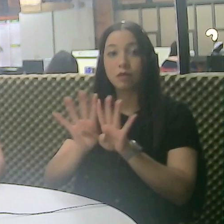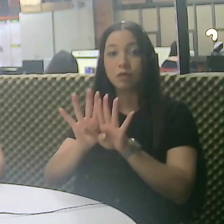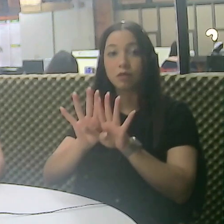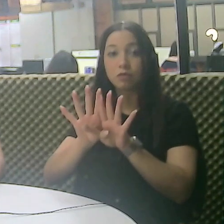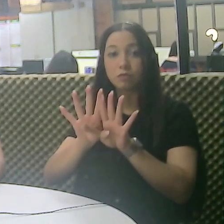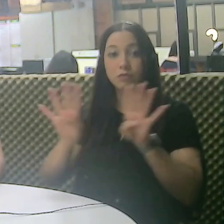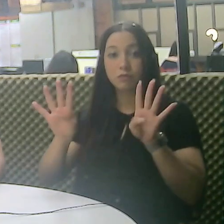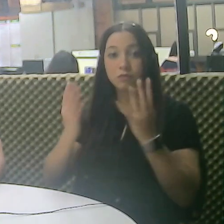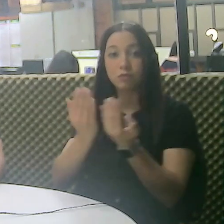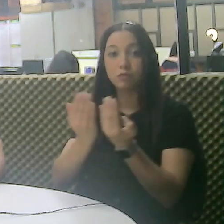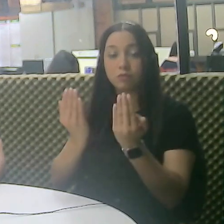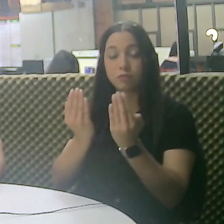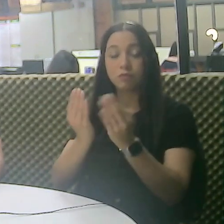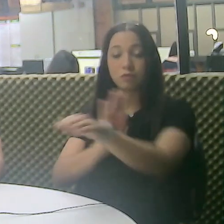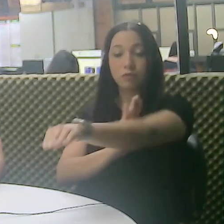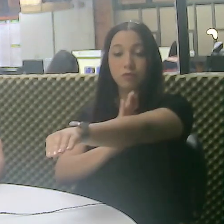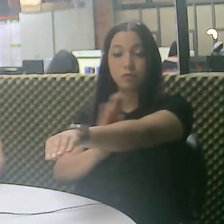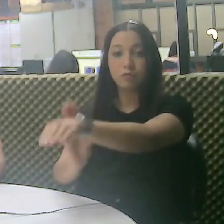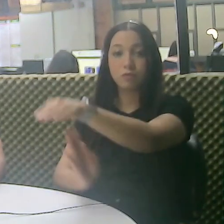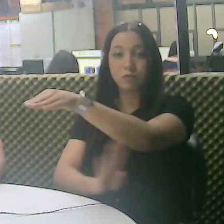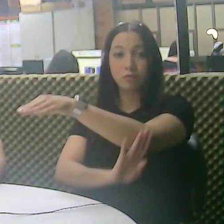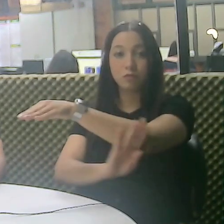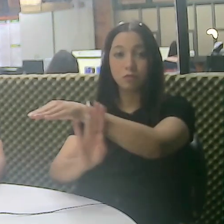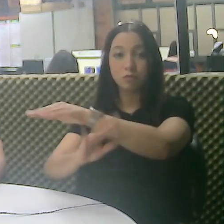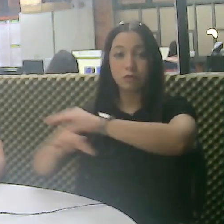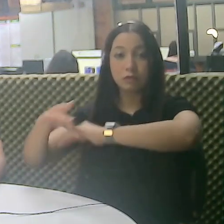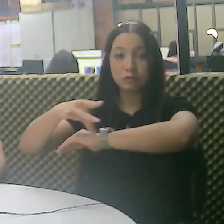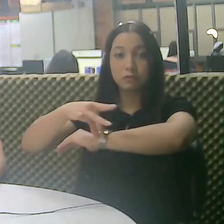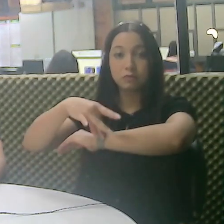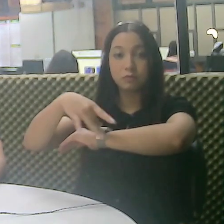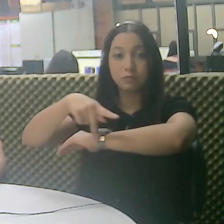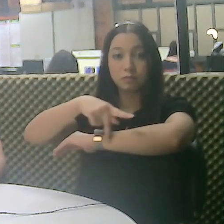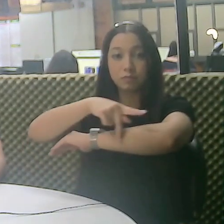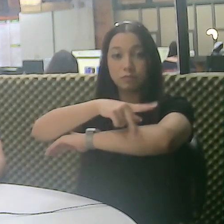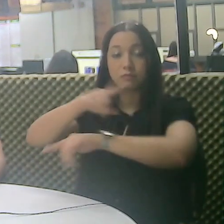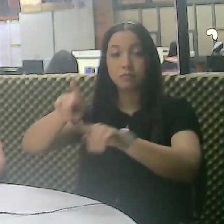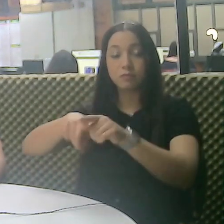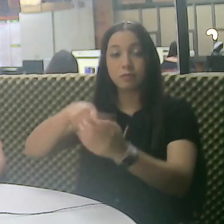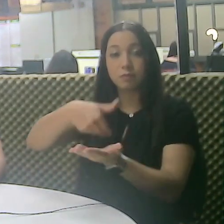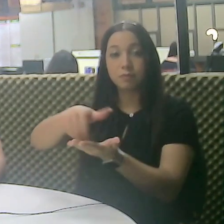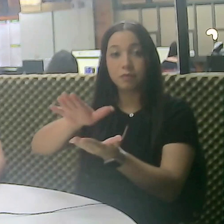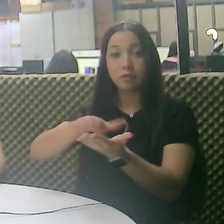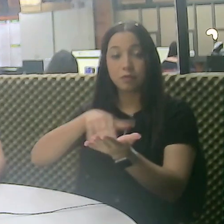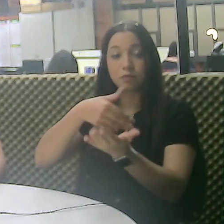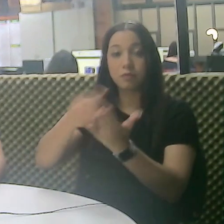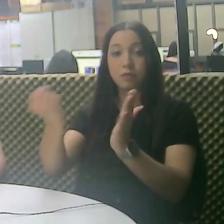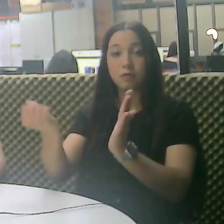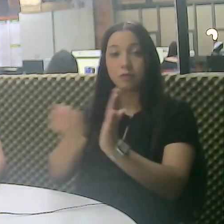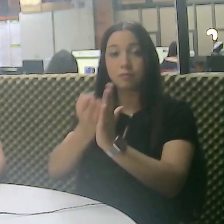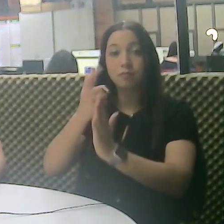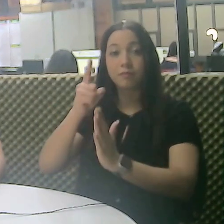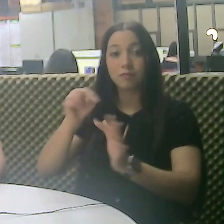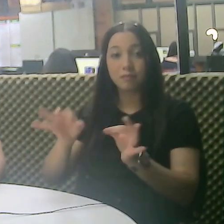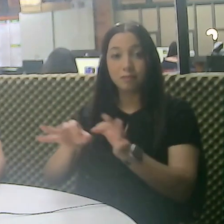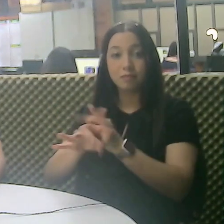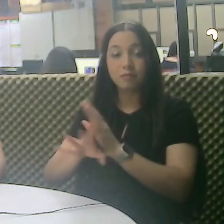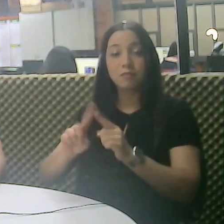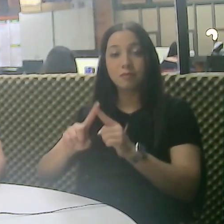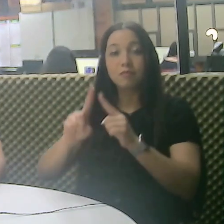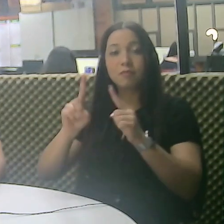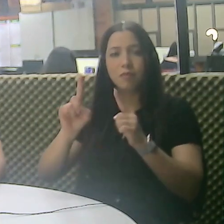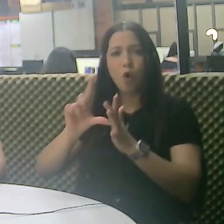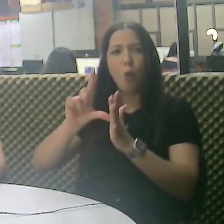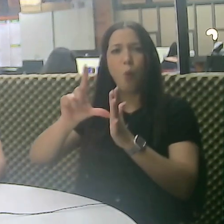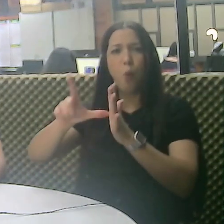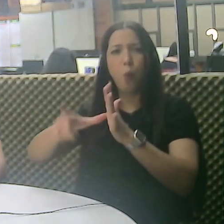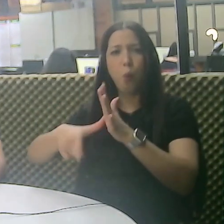guarda-rodas, né? O asfalto, né? E os pintura, sinalização, que são serviços complementares. Mas ele está bem